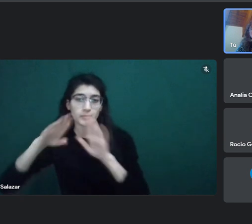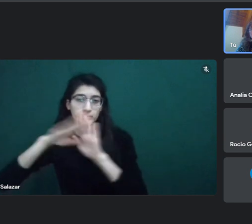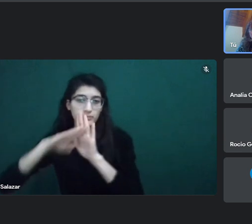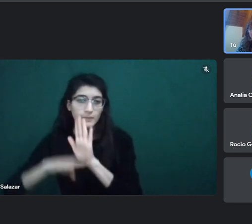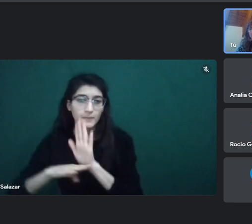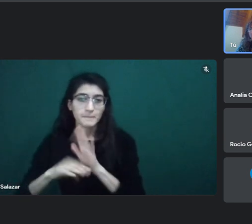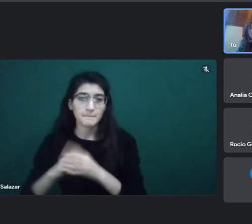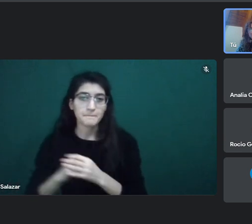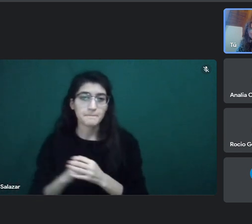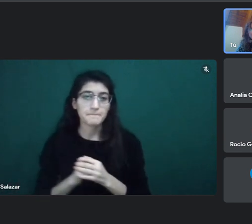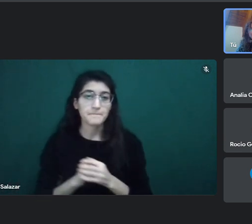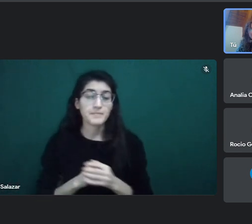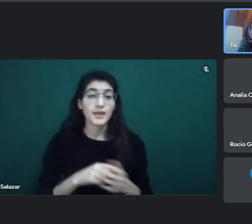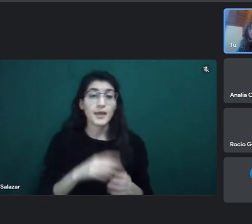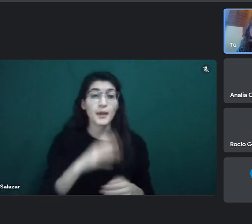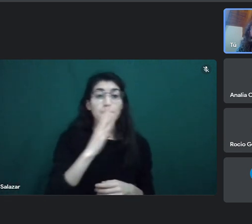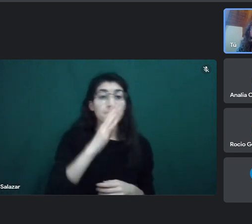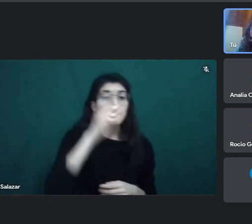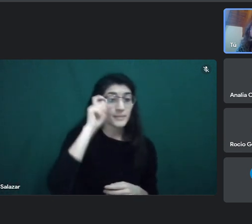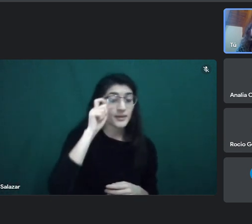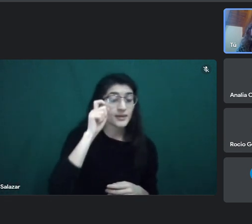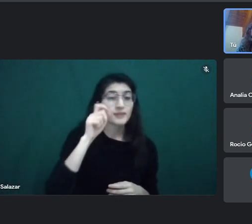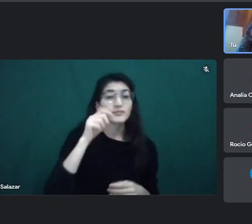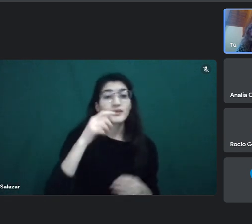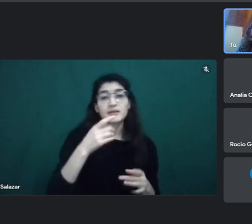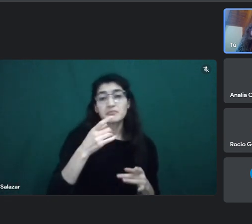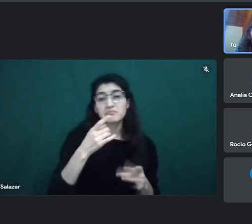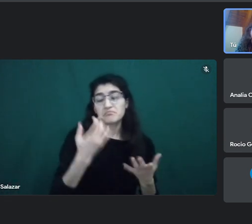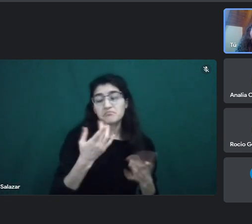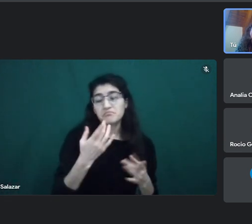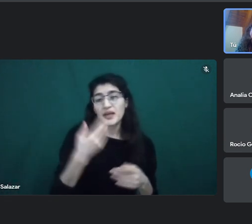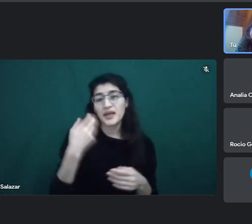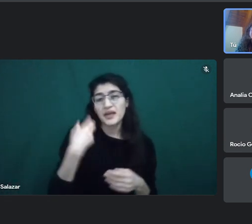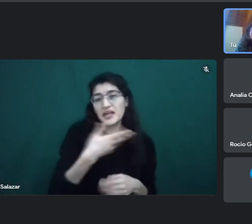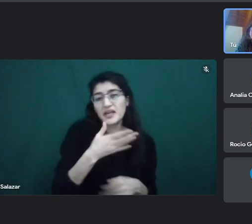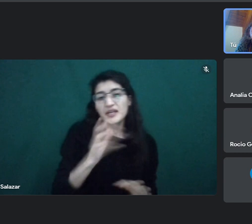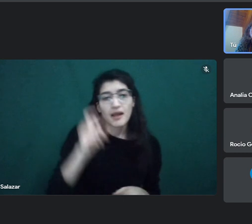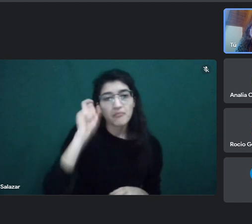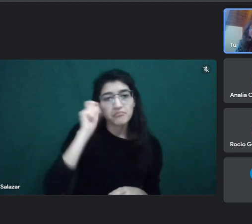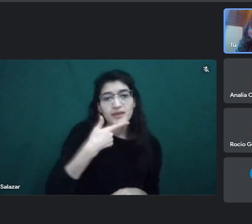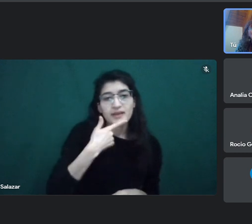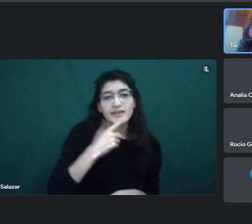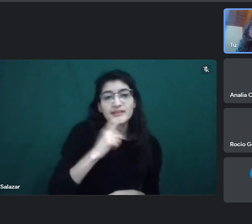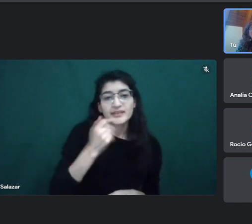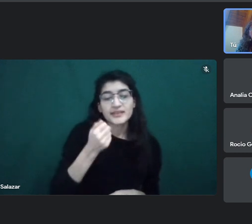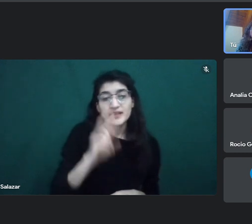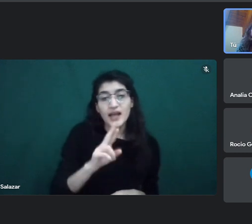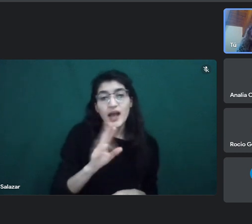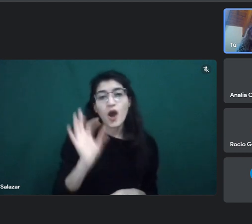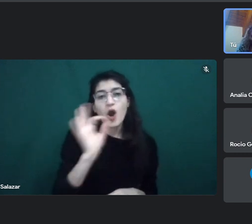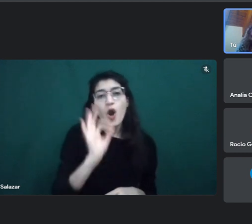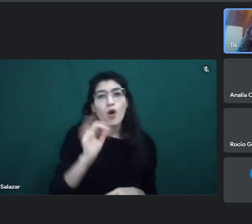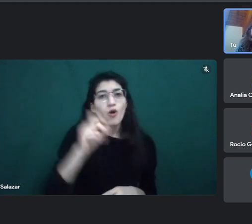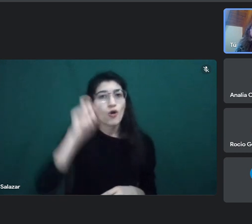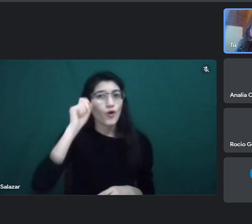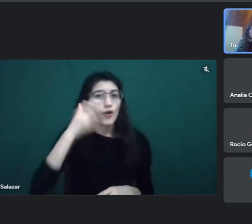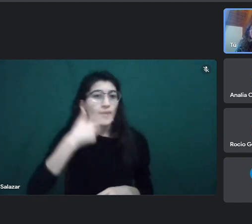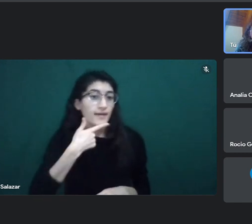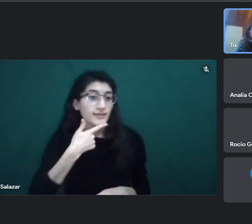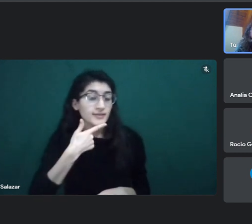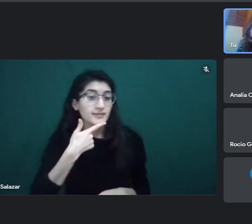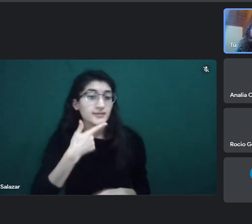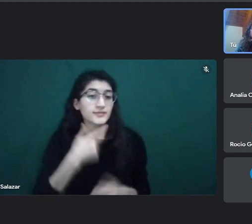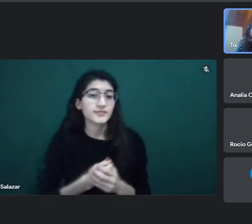be generalmente es estar, puede ser también que sea es, ¿sí? Cuando es la voz pasiva. El verbo